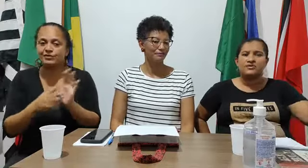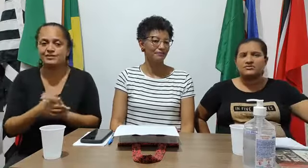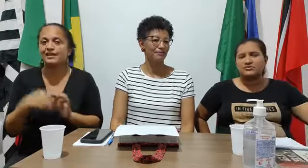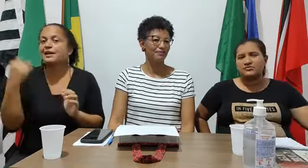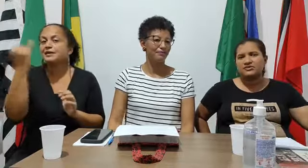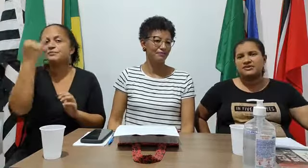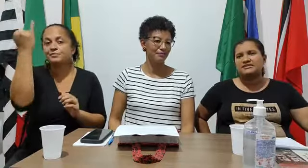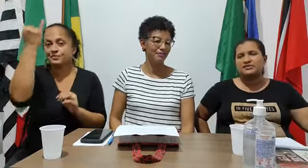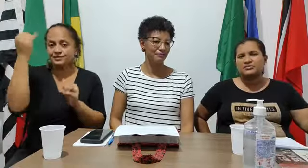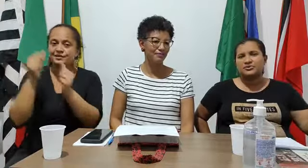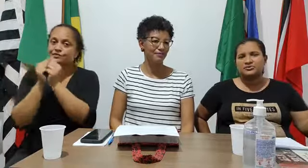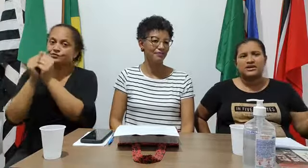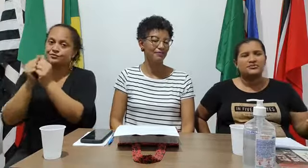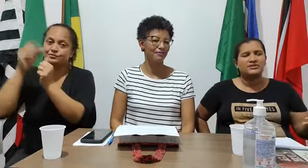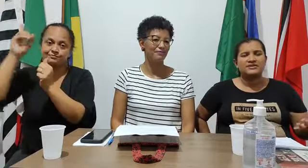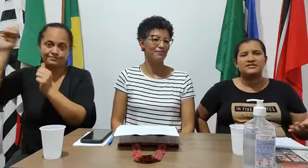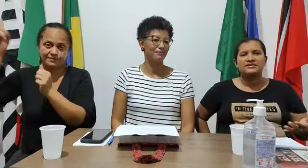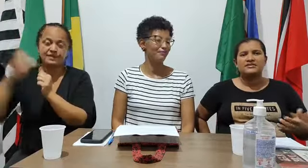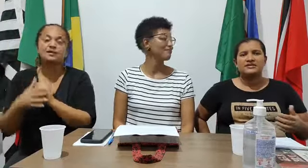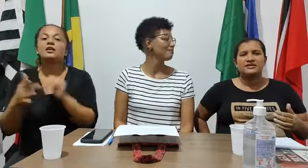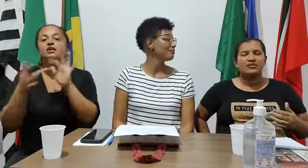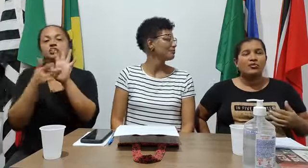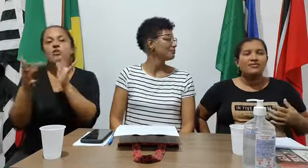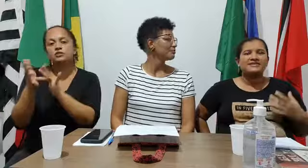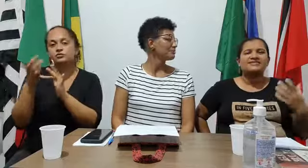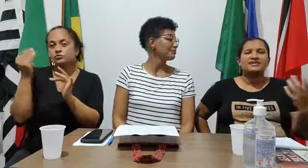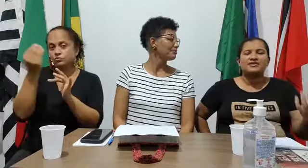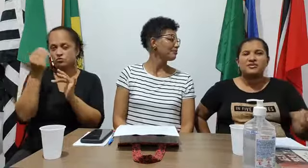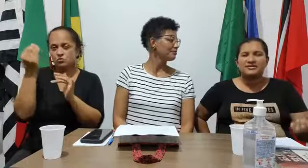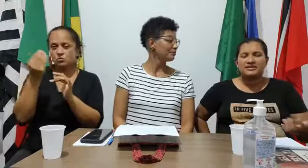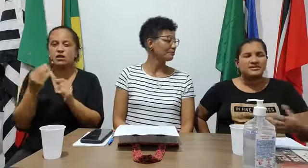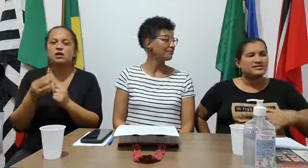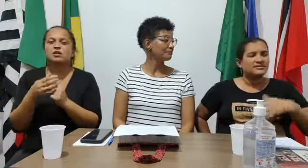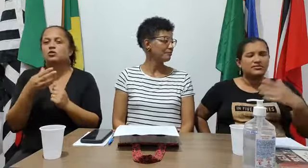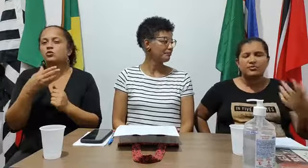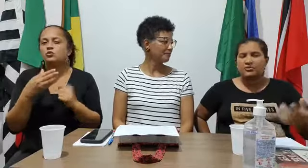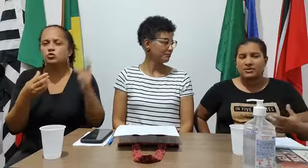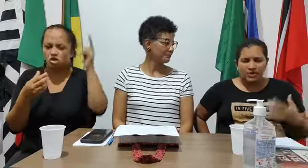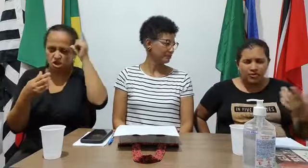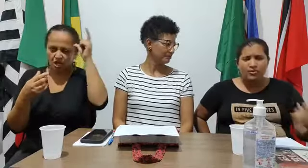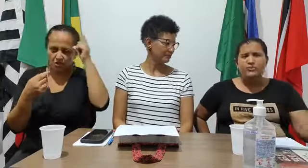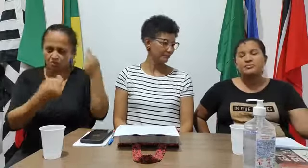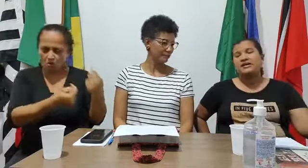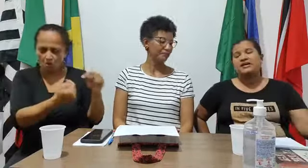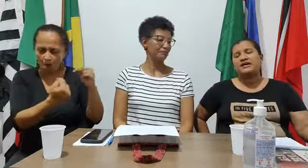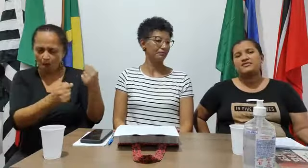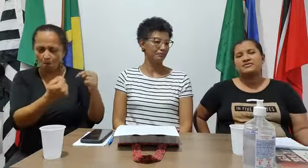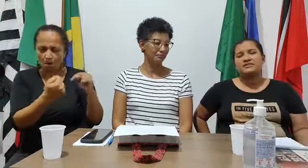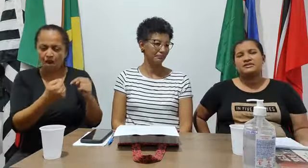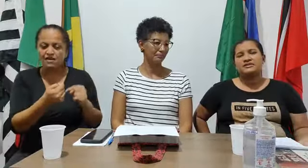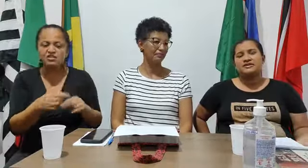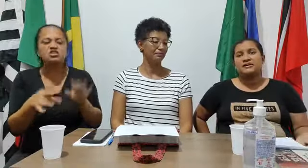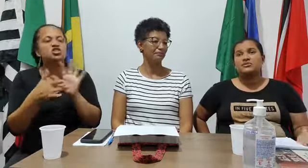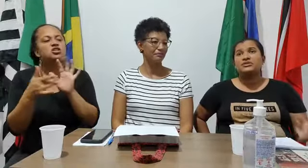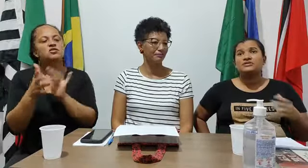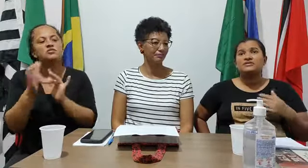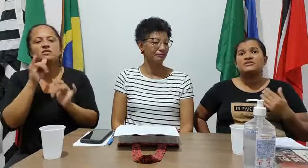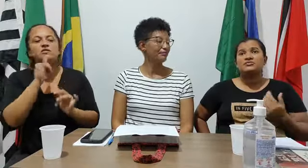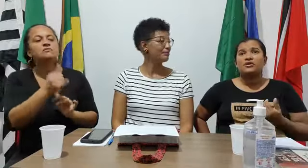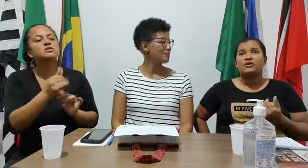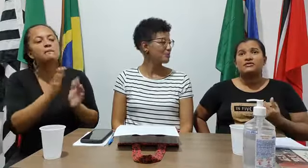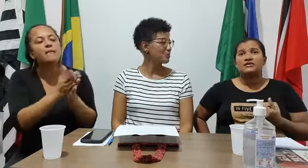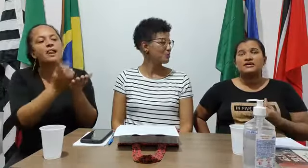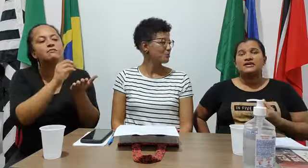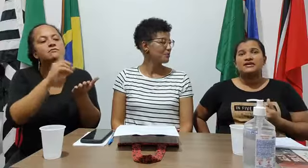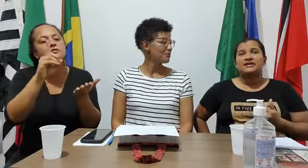Jesus fez quando ele foi tentado pelo diabo, né? Ele combateu a tentação, o problema, com a palavra, né? E muitas